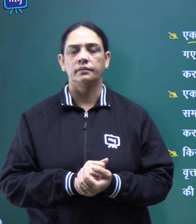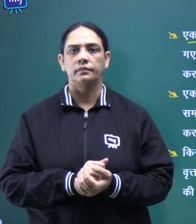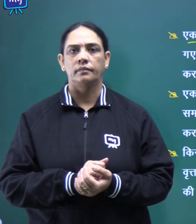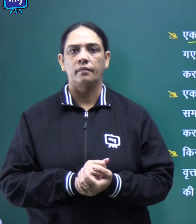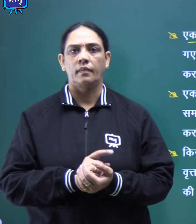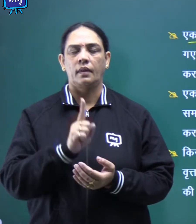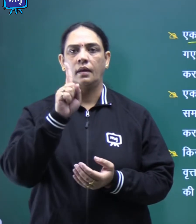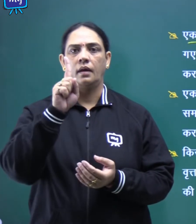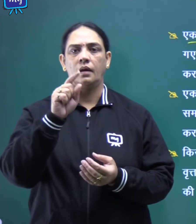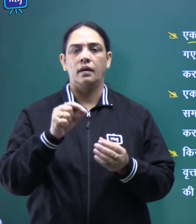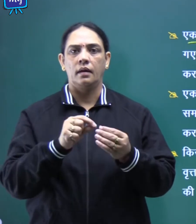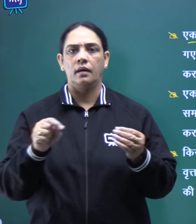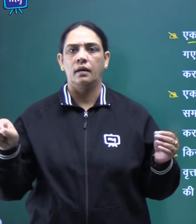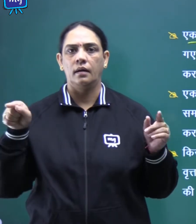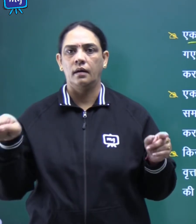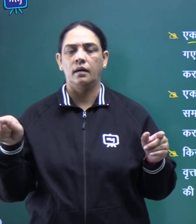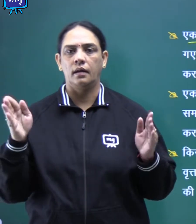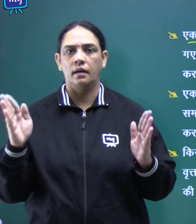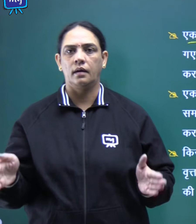एक रेखाखंड को